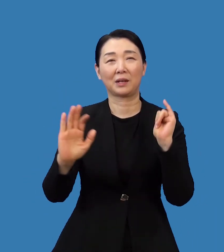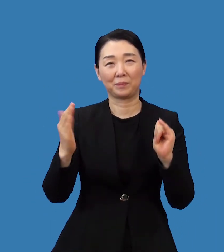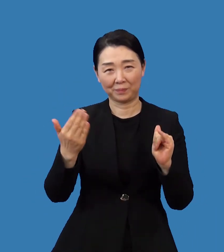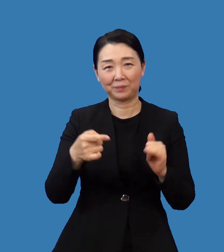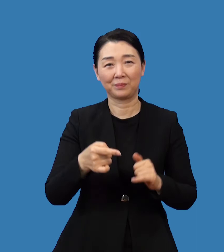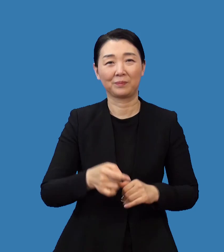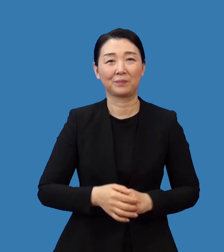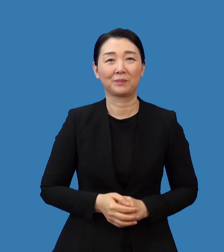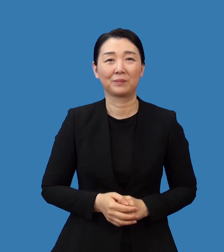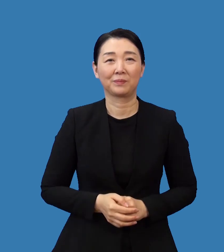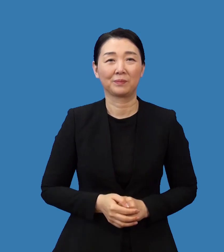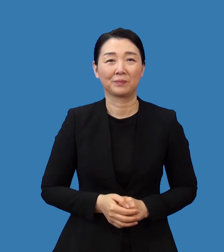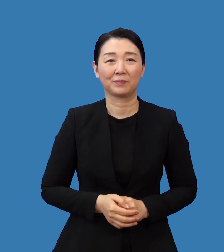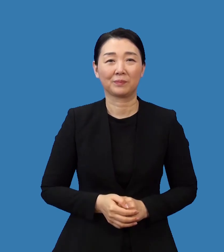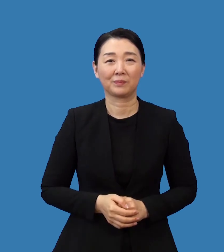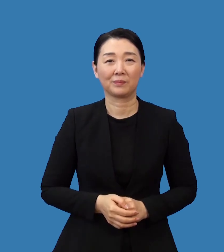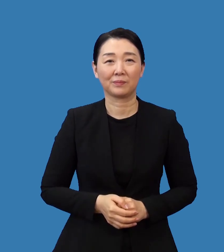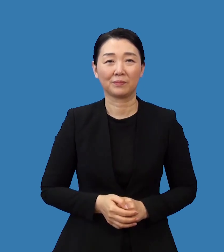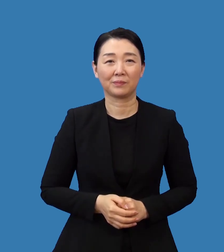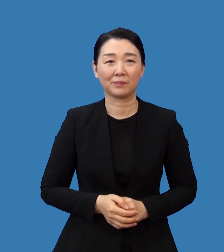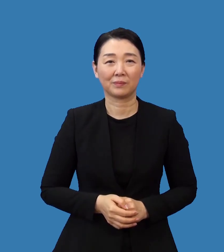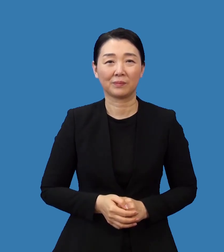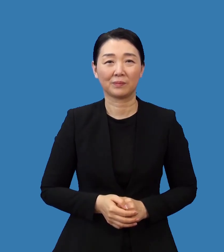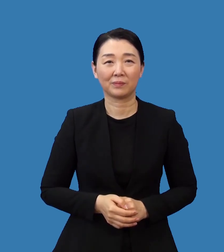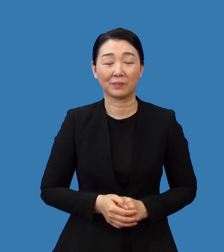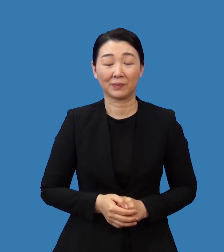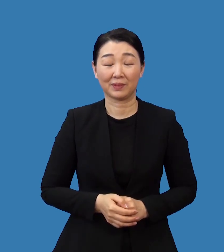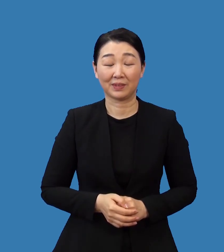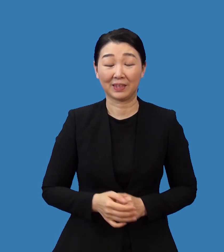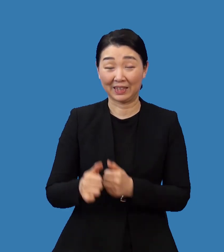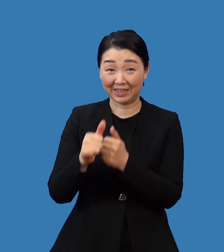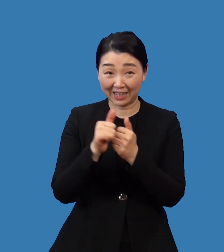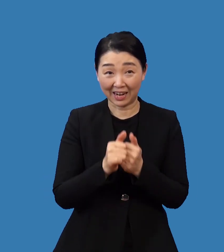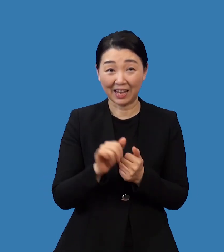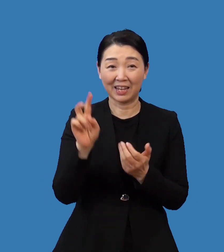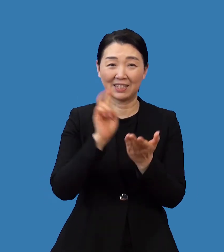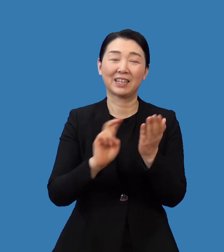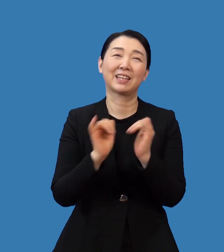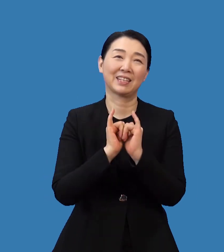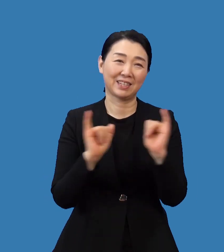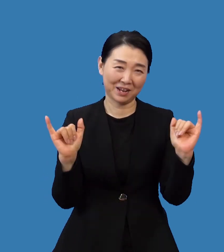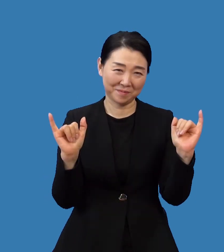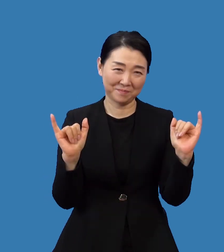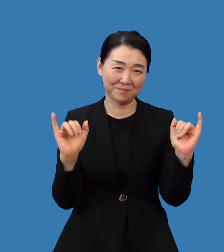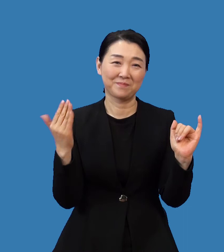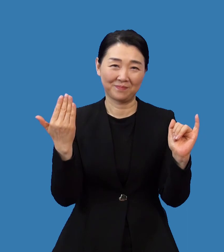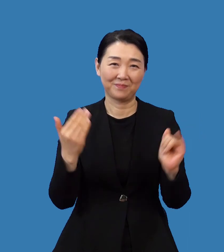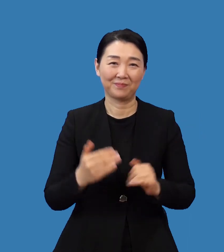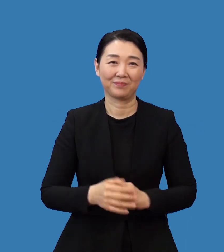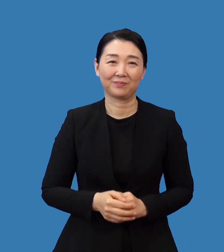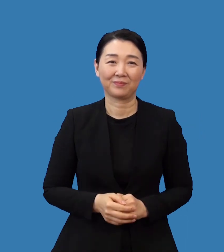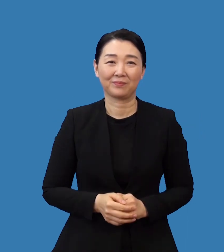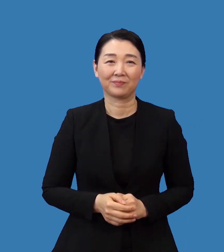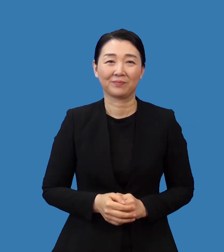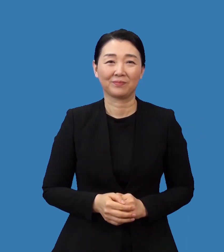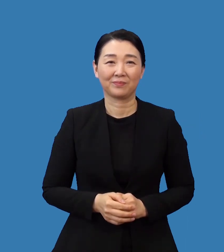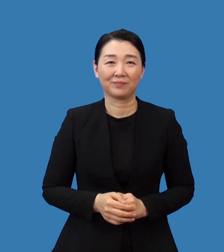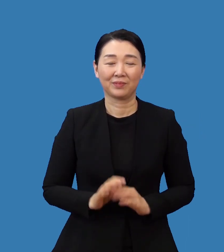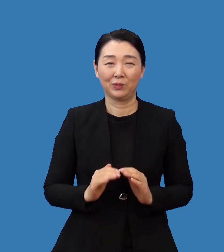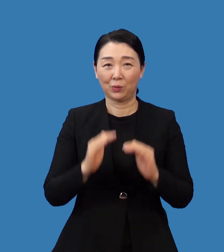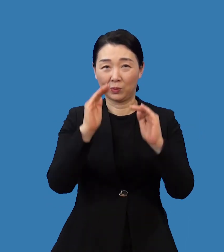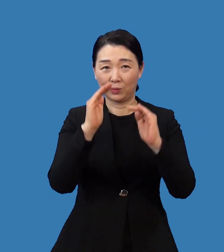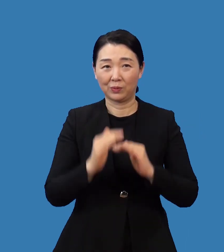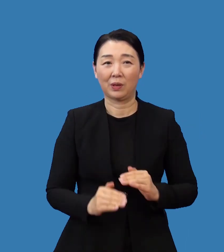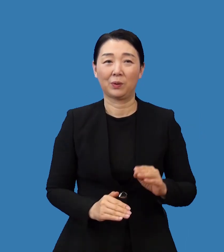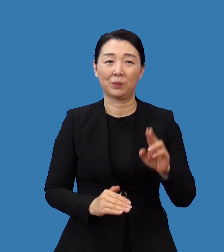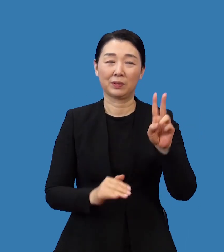것입니다. 찬양의 사람. 다 같이 따라서 해보세요. 찬양의 사람. 네. 오늘 본문